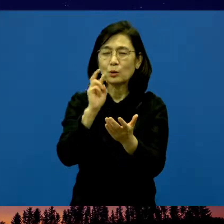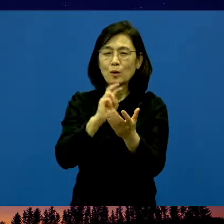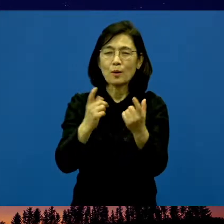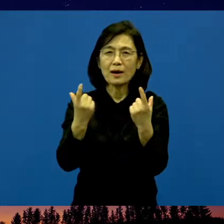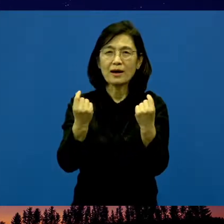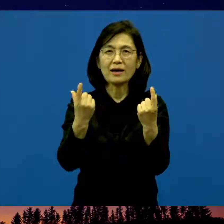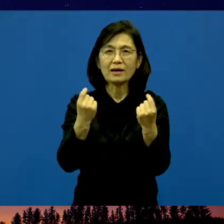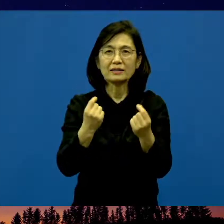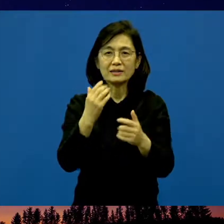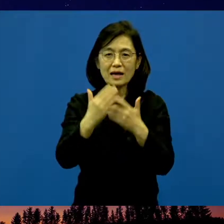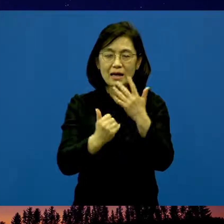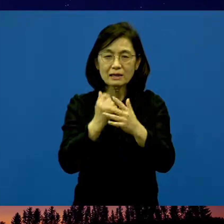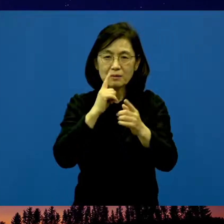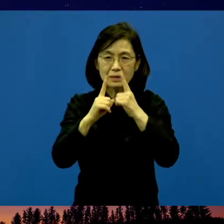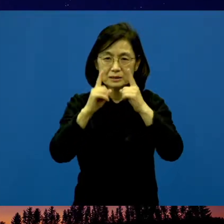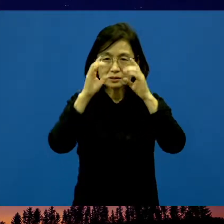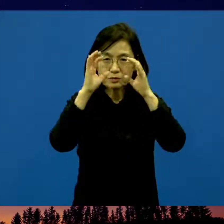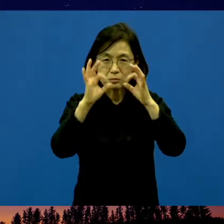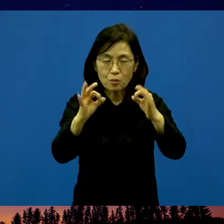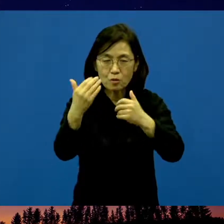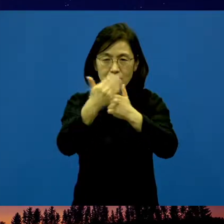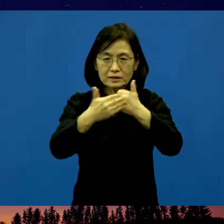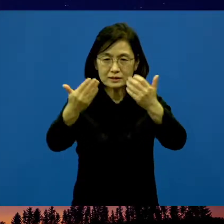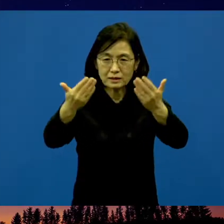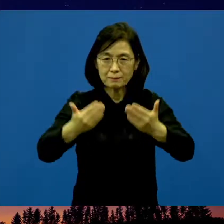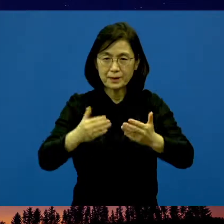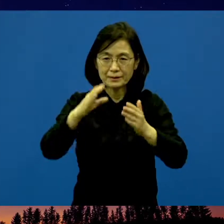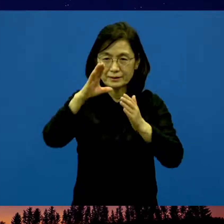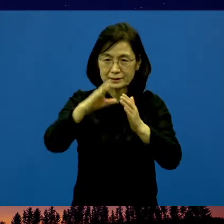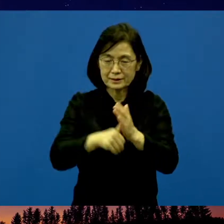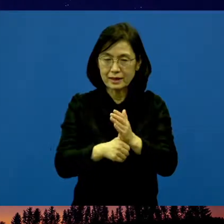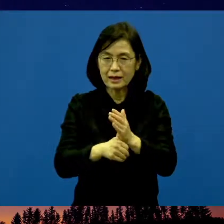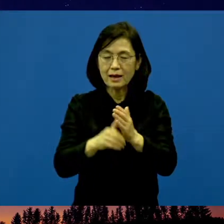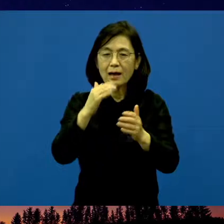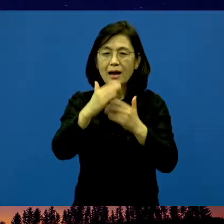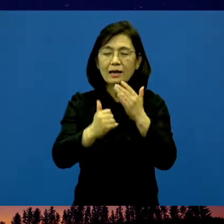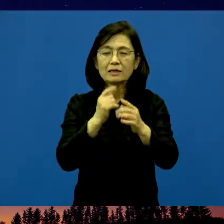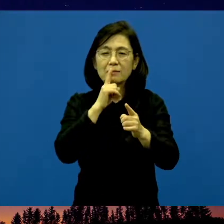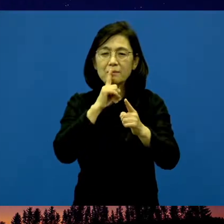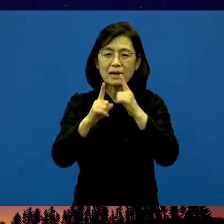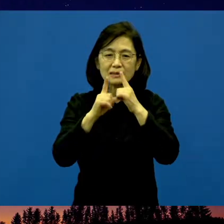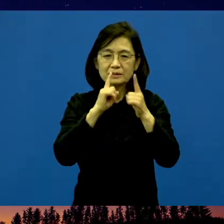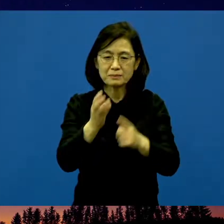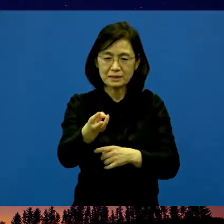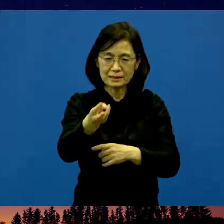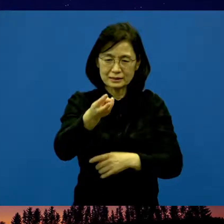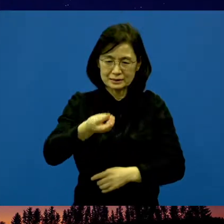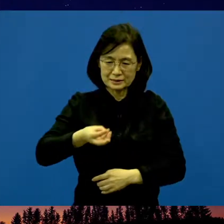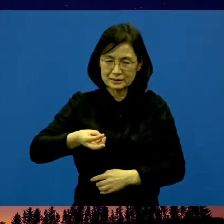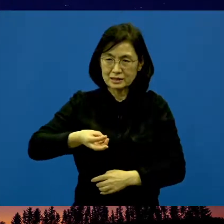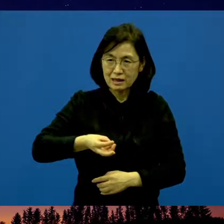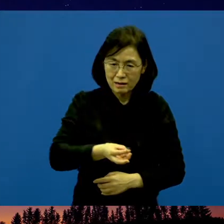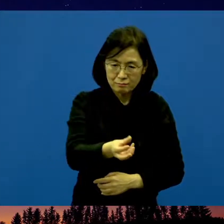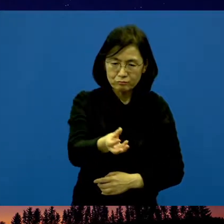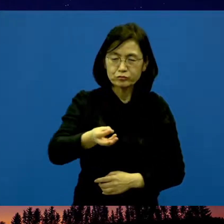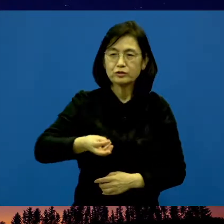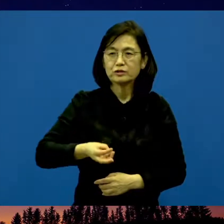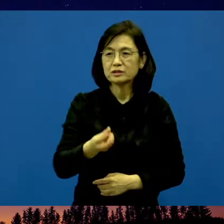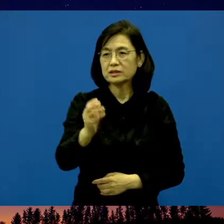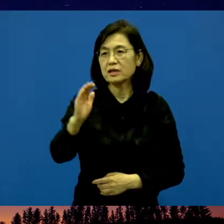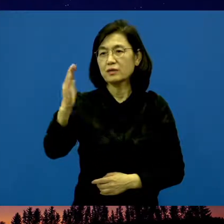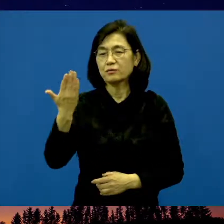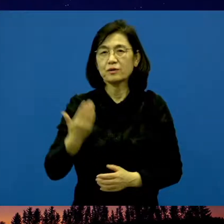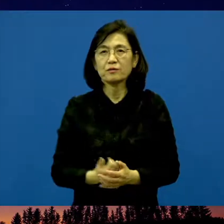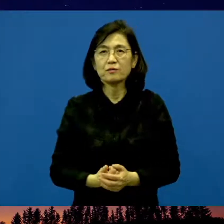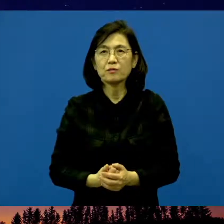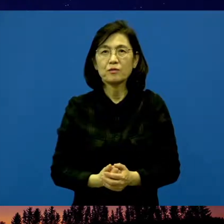말씀을 듣고 은혜를 받을 때 우리의 마음 안에 말씀의 씨앗이 심겨지고, 여러분, 그것에 무엇인가가 내